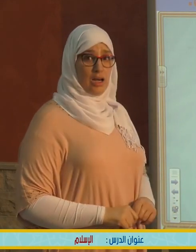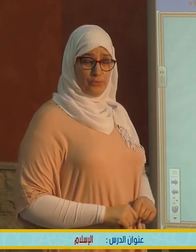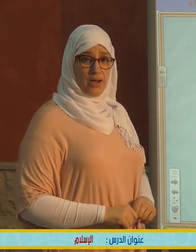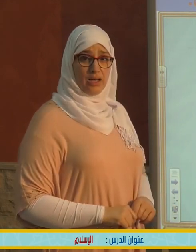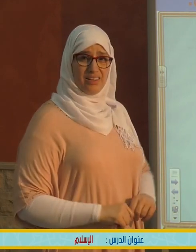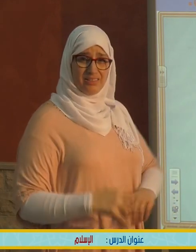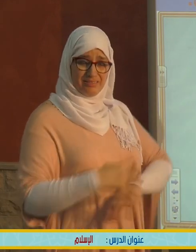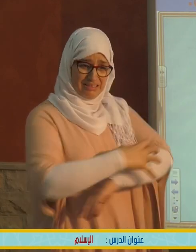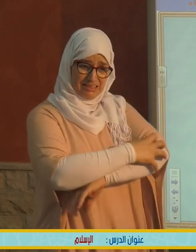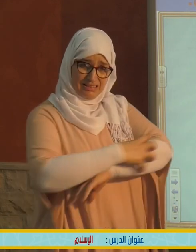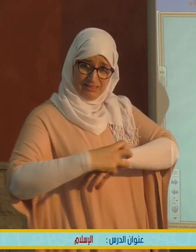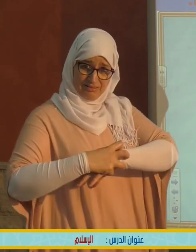الفقر،